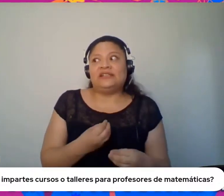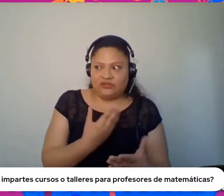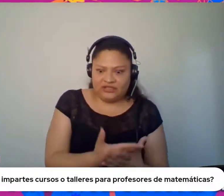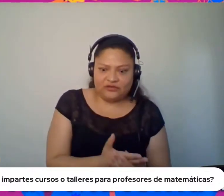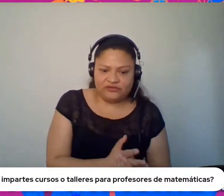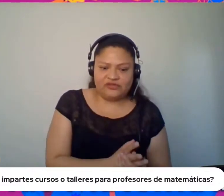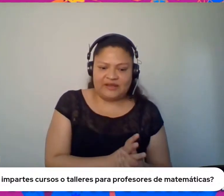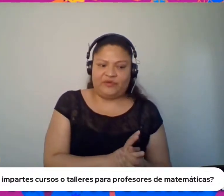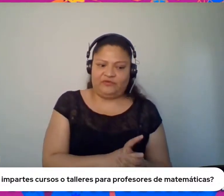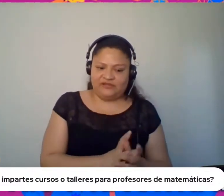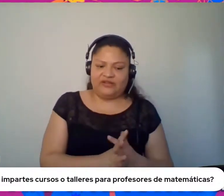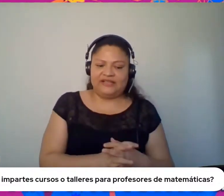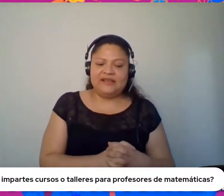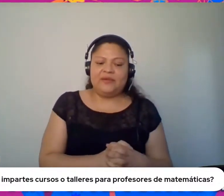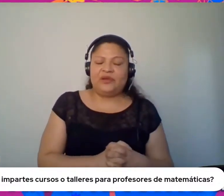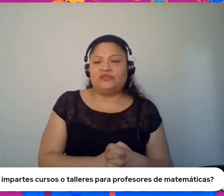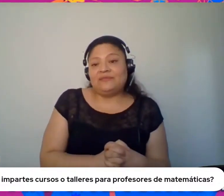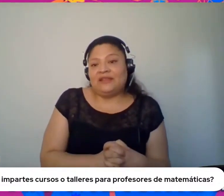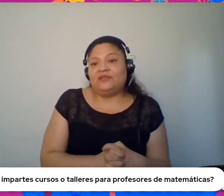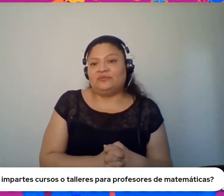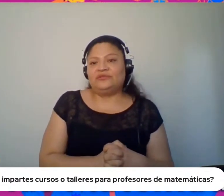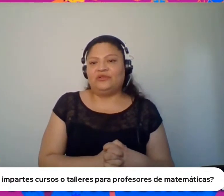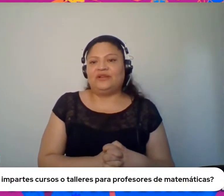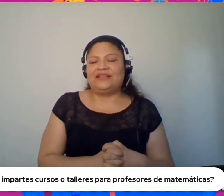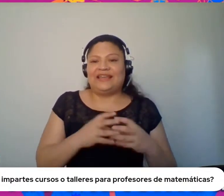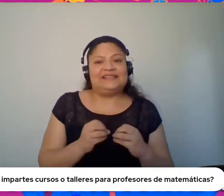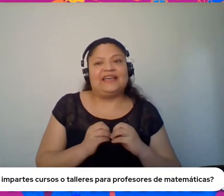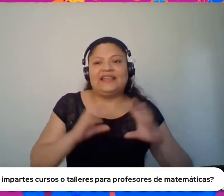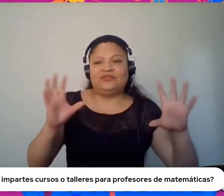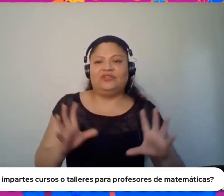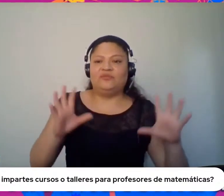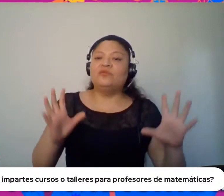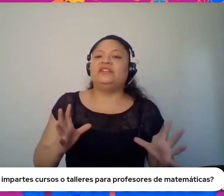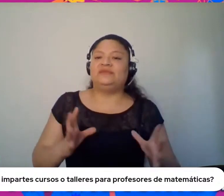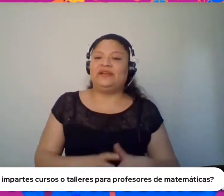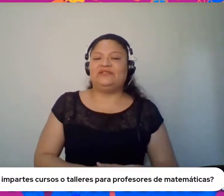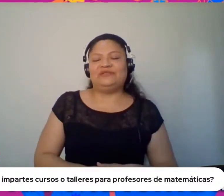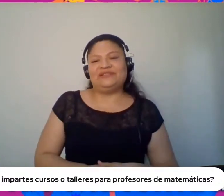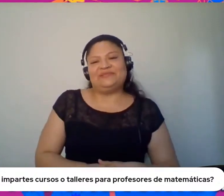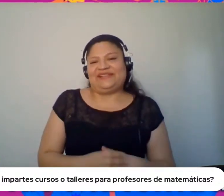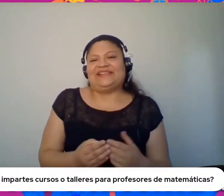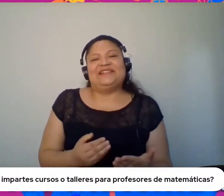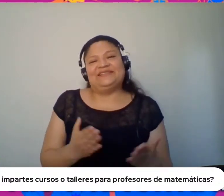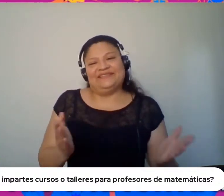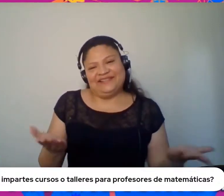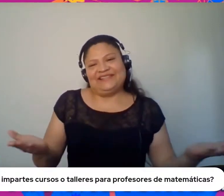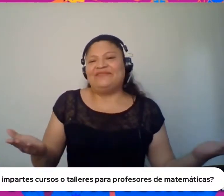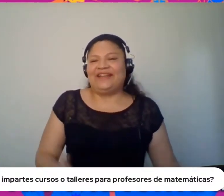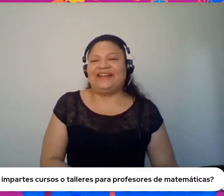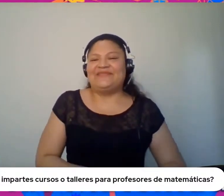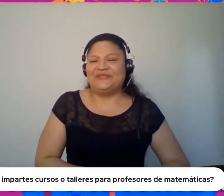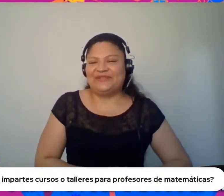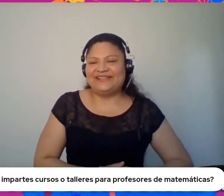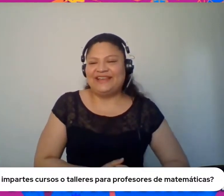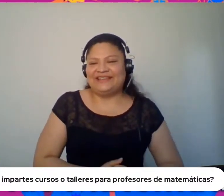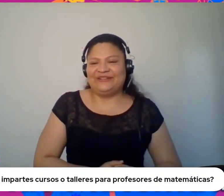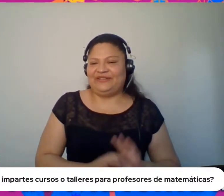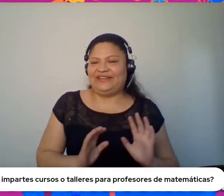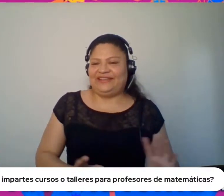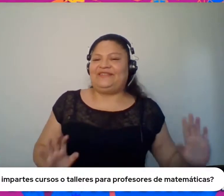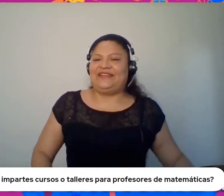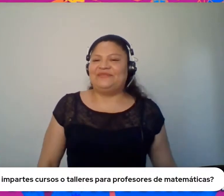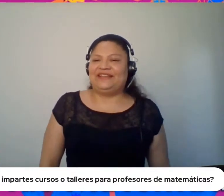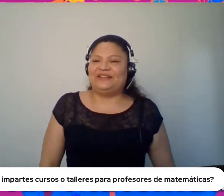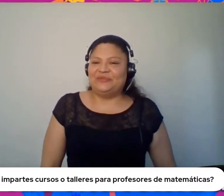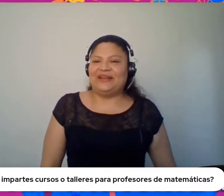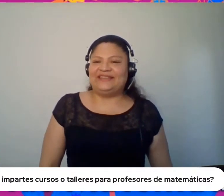sí doy cursos a profesores, pero sí me he dado mucho cuenta de que se queda todo como muy disperso. Entonces, pues, está padre la propuesta y yo